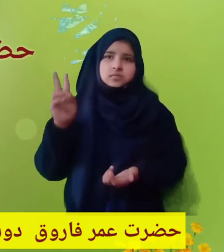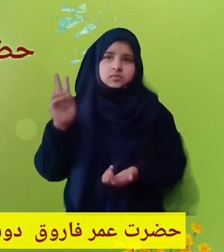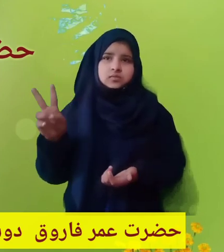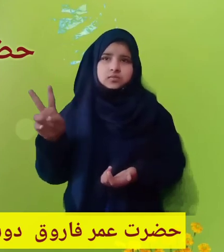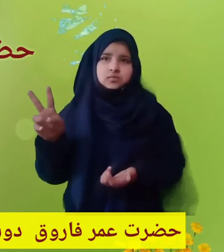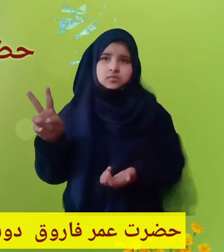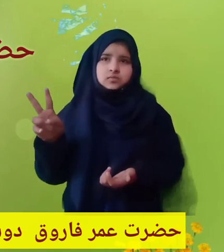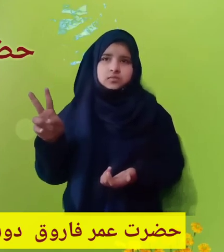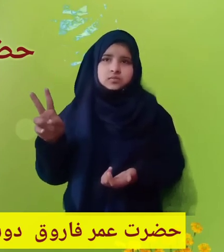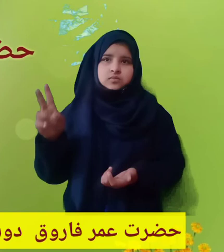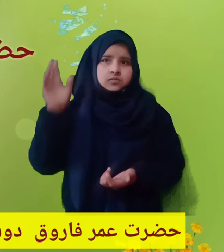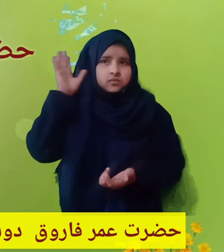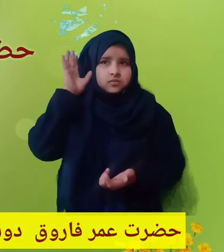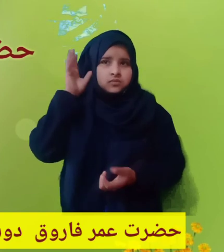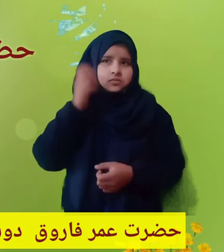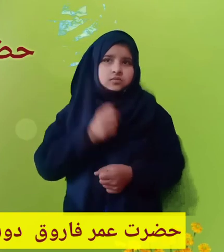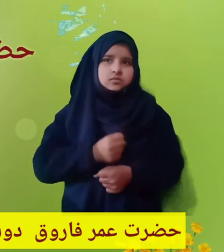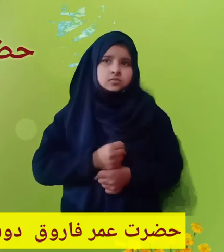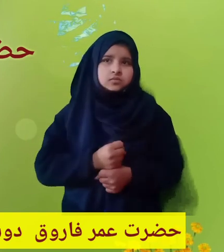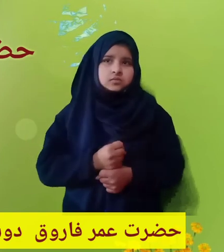दूसरे खलीफा